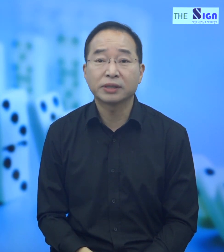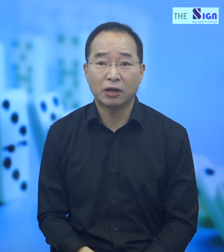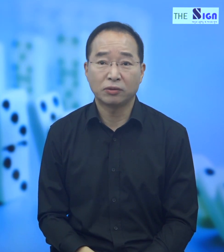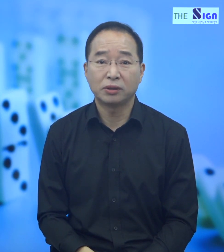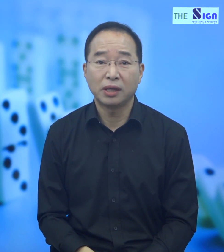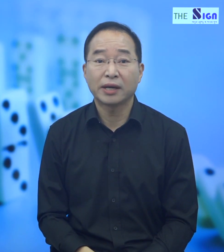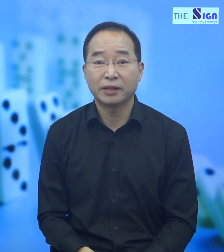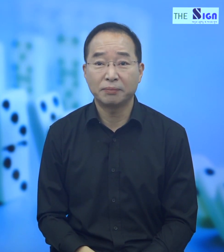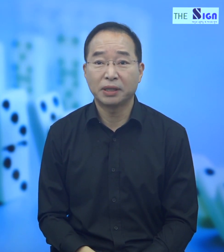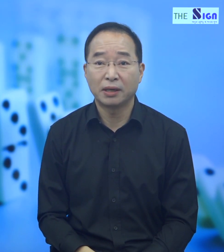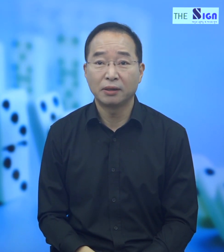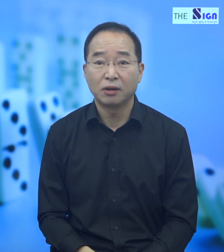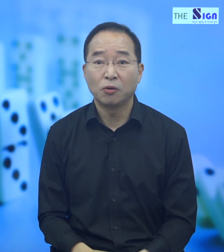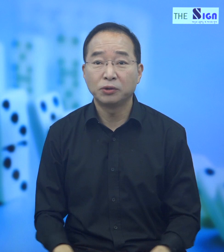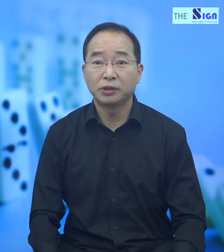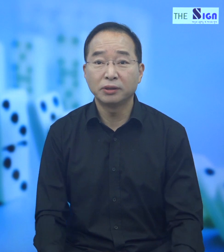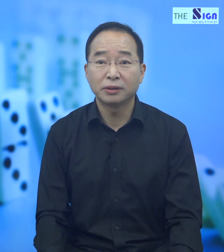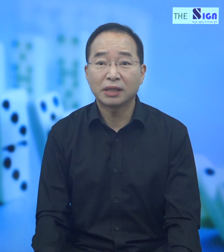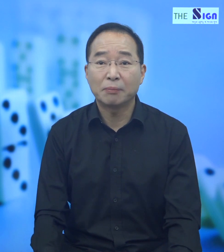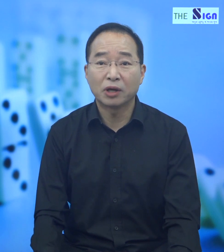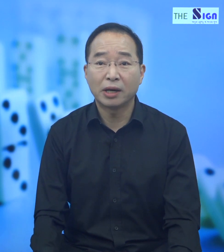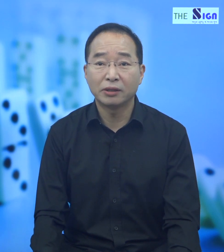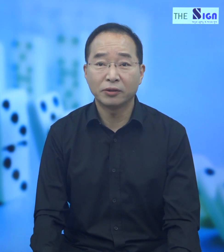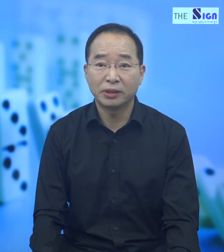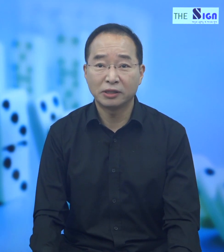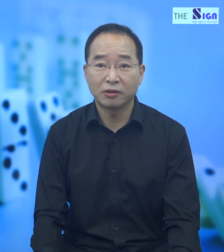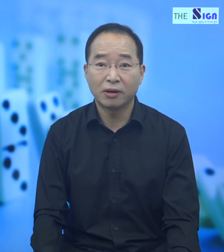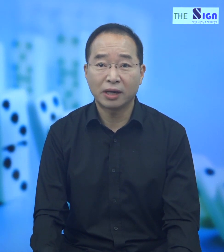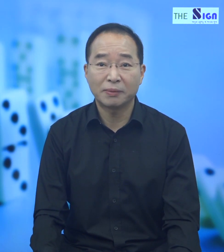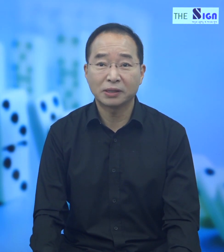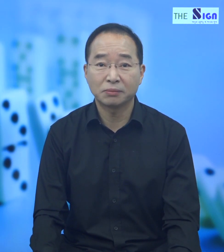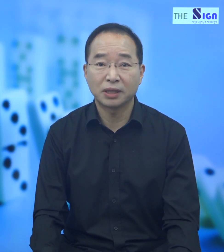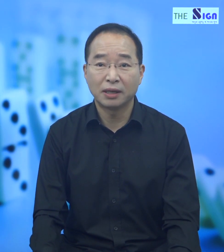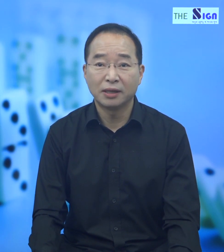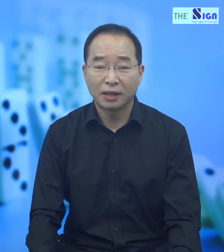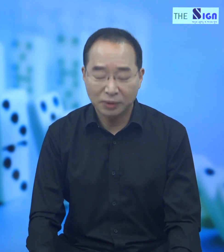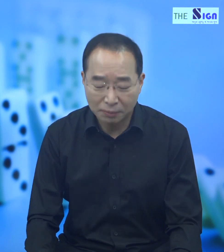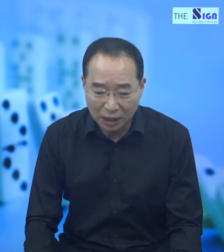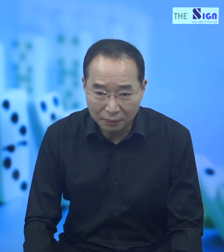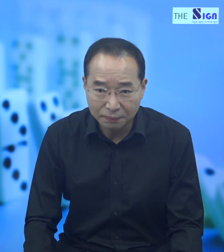사용을 하게 됩니다. 오늘은 남과 여에 대해서 알아봤습니다. 감사합니다.